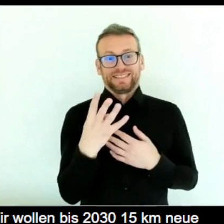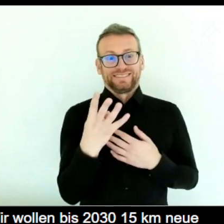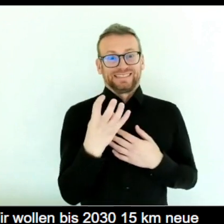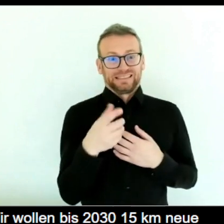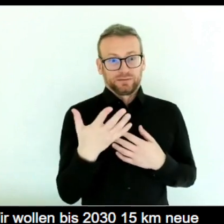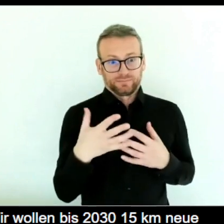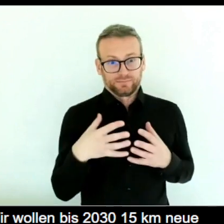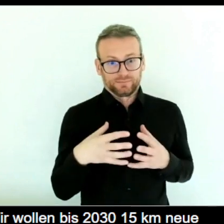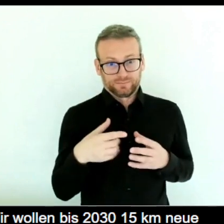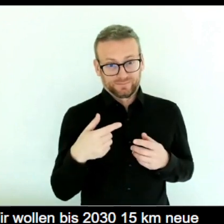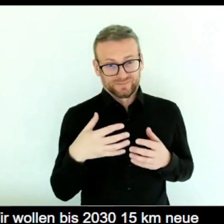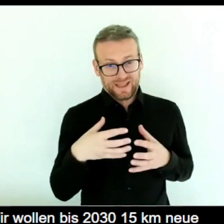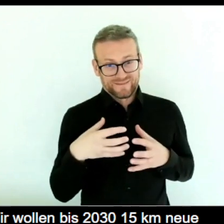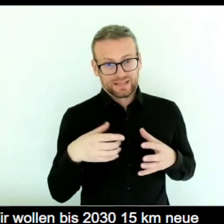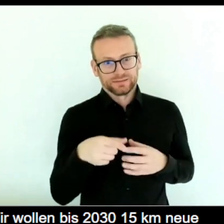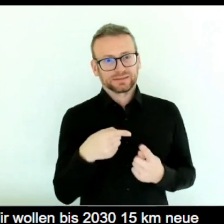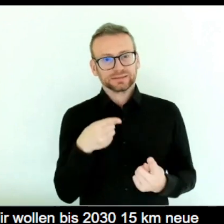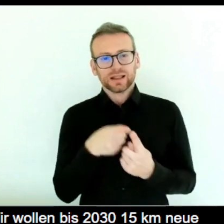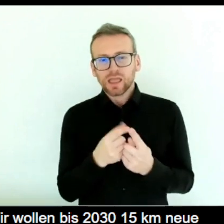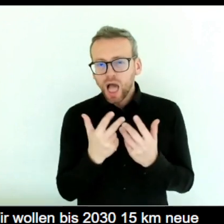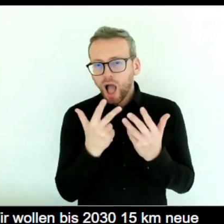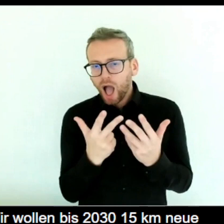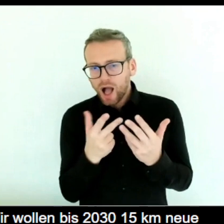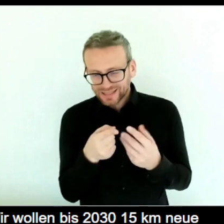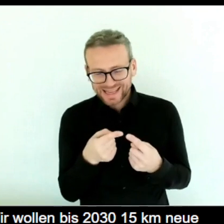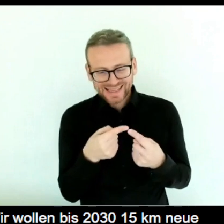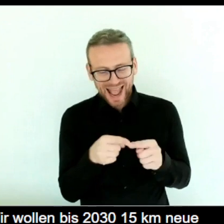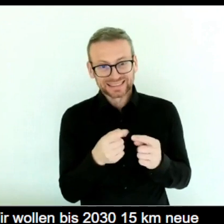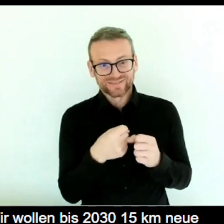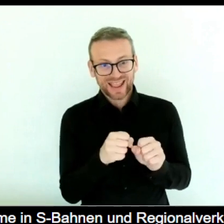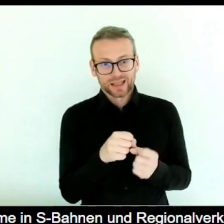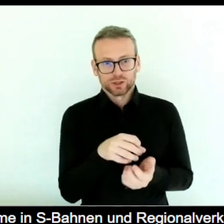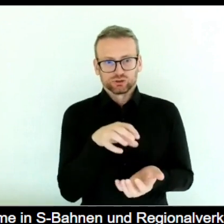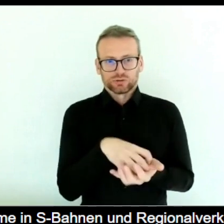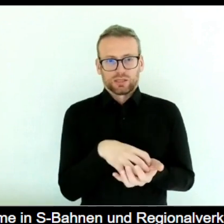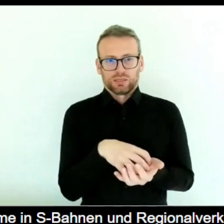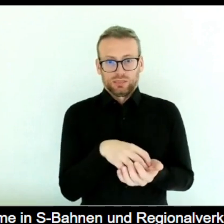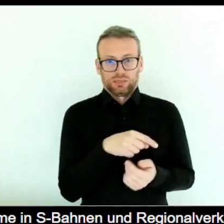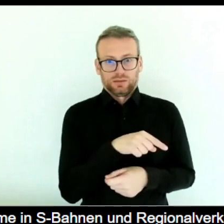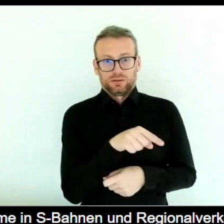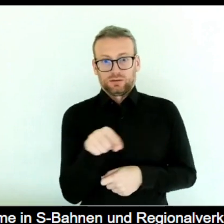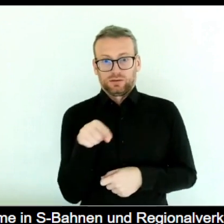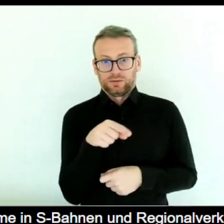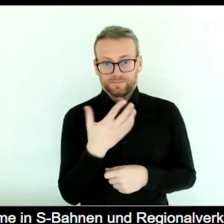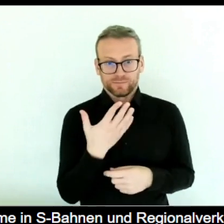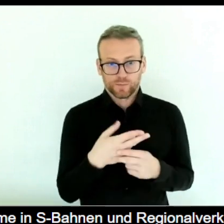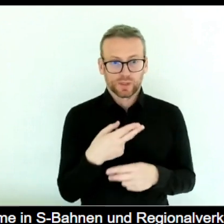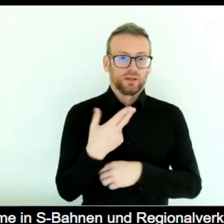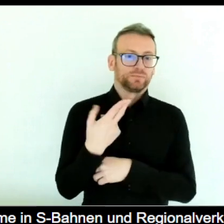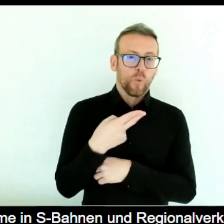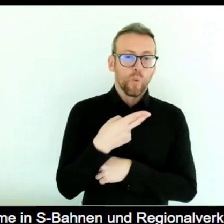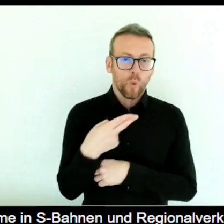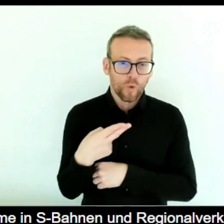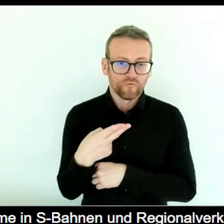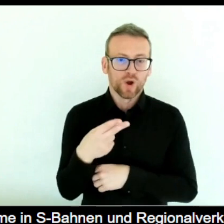Coburg, Landkreis Kulmbach, Kronach, Stadt- und Landkreis Hof und die Landkreise Wunsiedel und Tirschenreuth. Wir haben uns